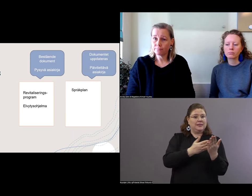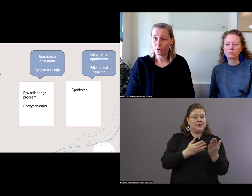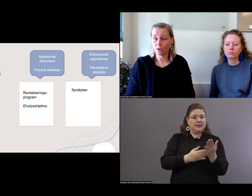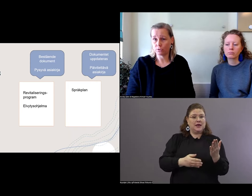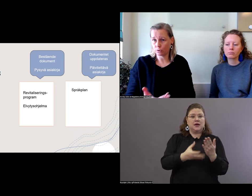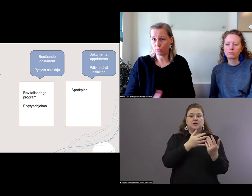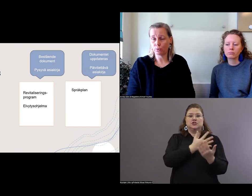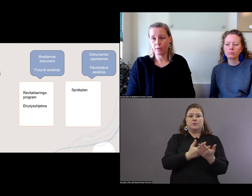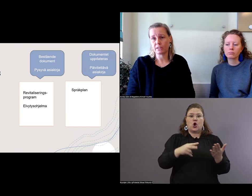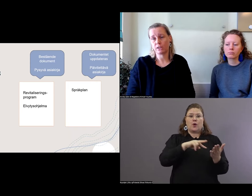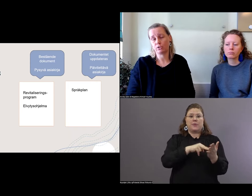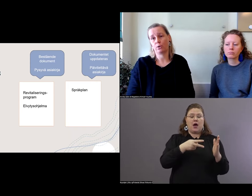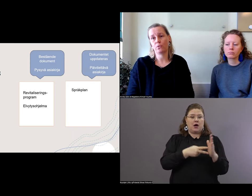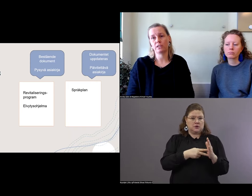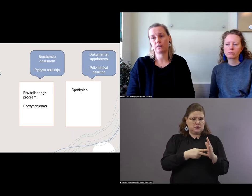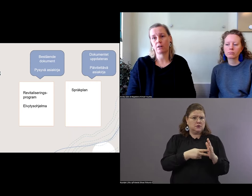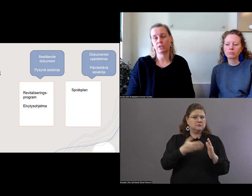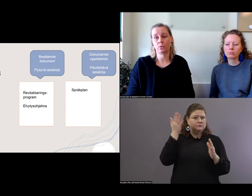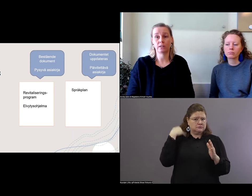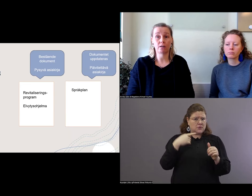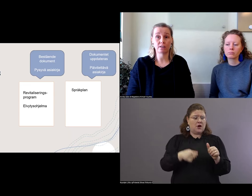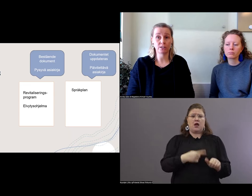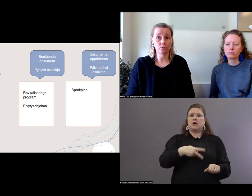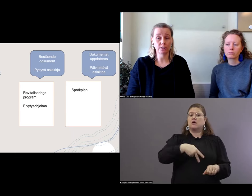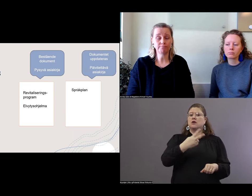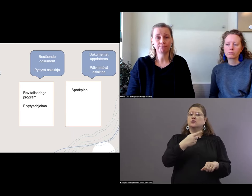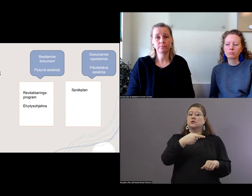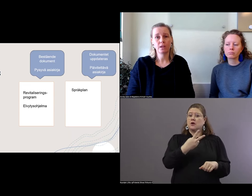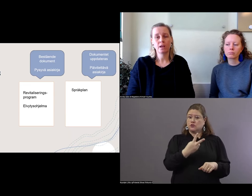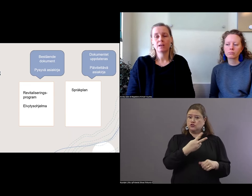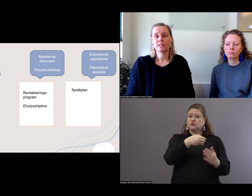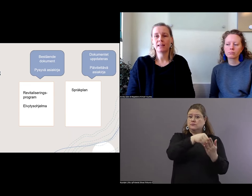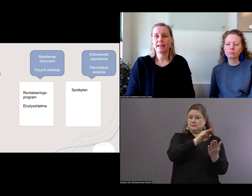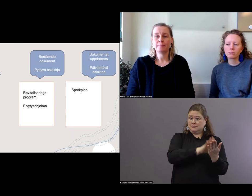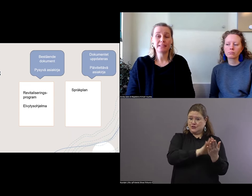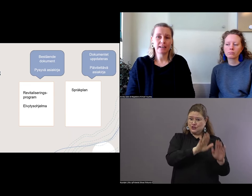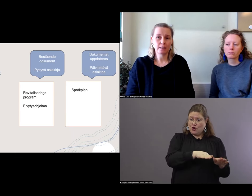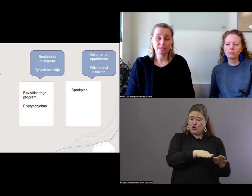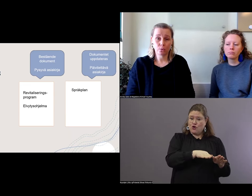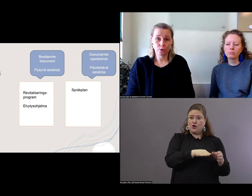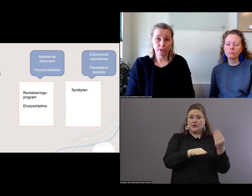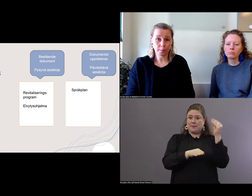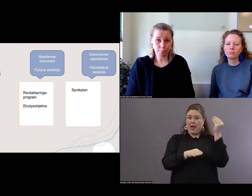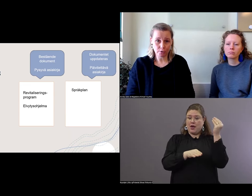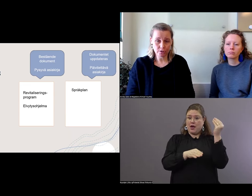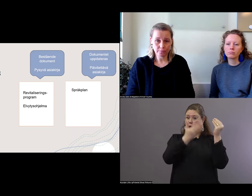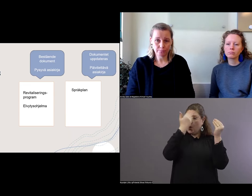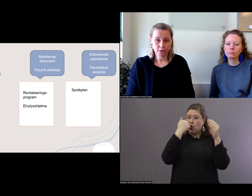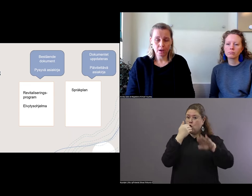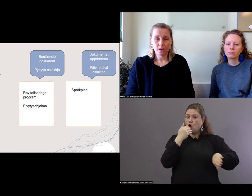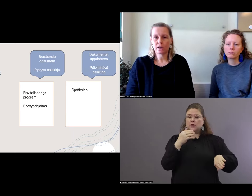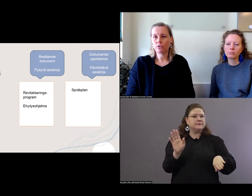språkplan, joka on siis ollut olemassa jo silloin vuodesta 2012, sitä ei missään nimessä unohdeta